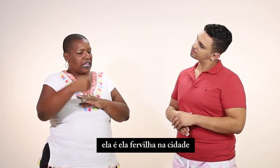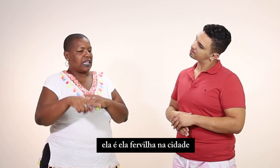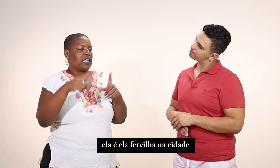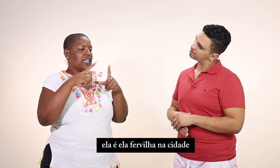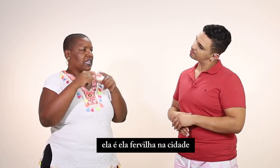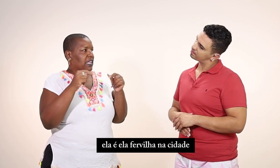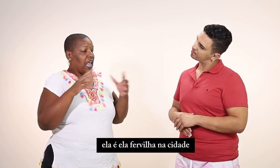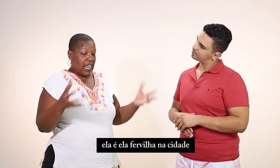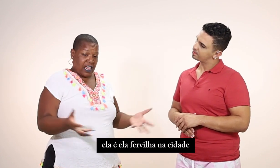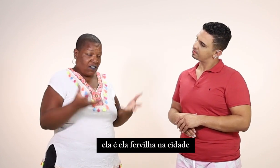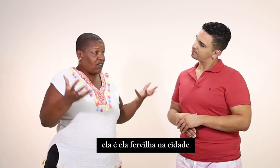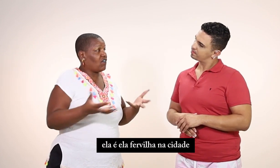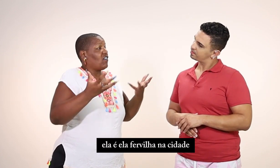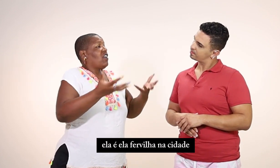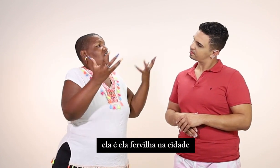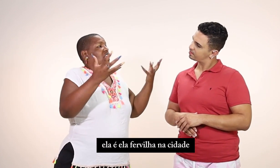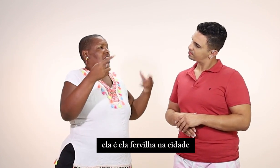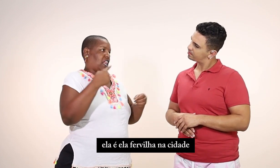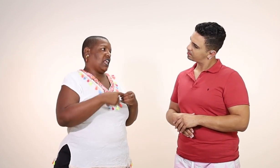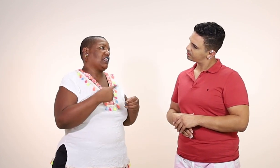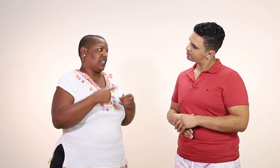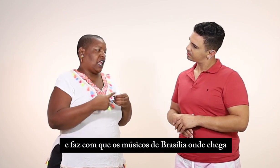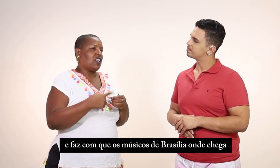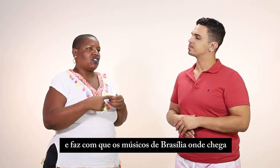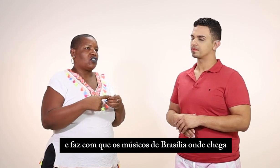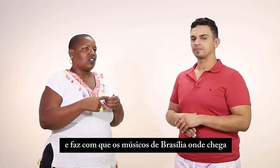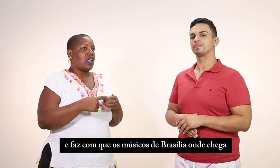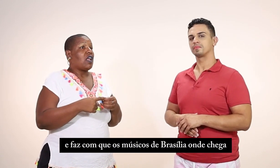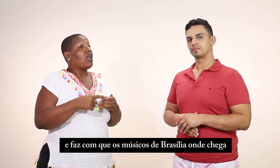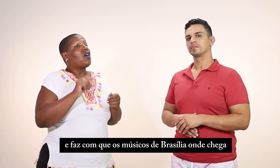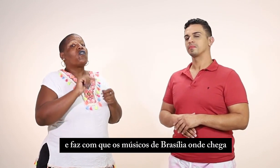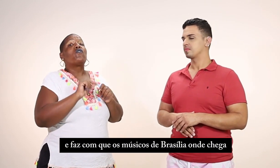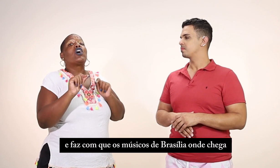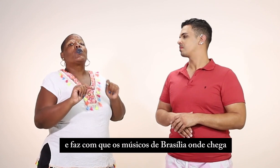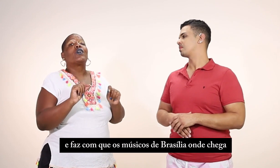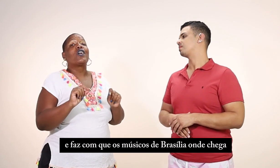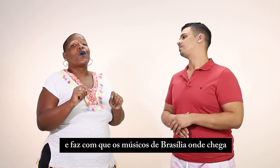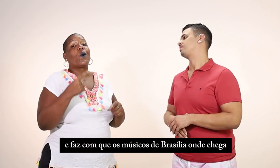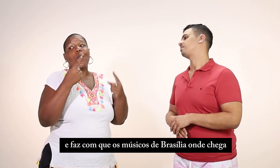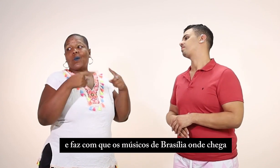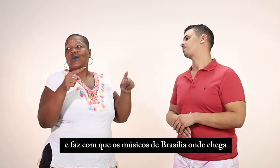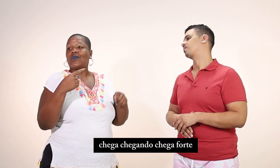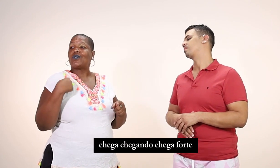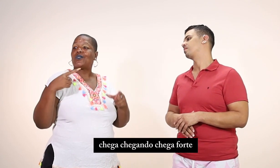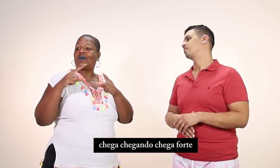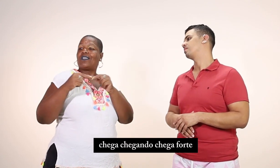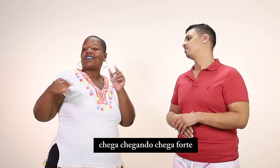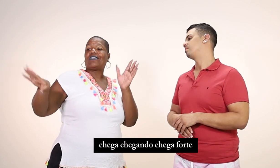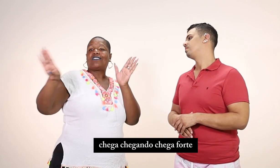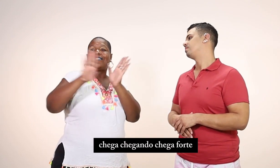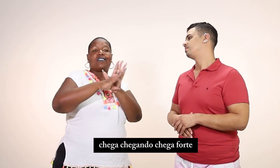ela fervilha na cidade e faz com que os músicos de Brasília, onde chega Chegando.